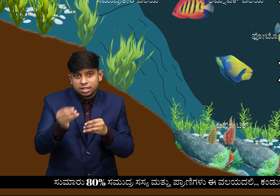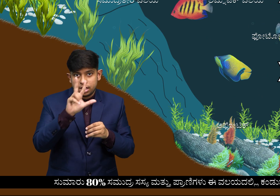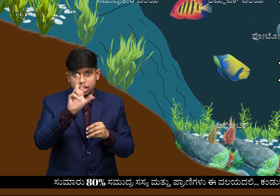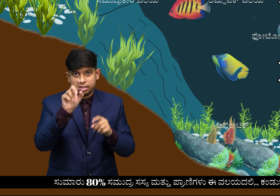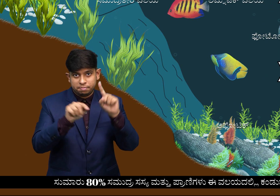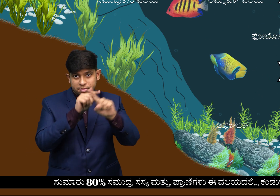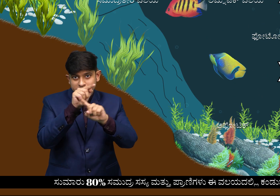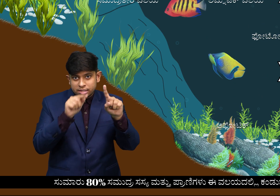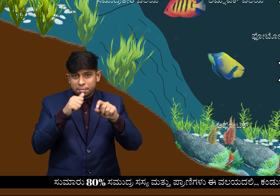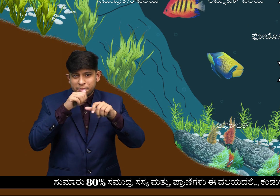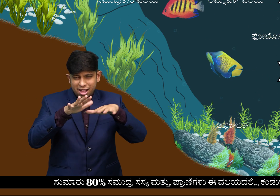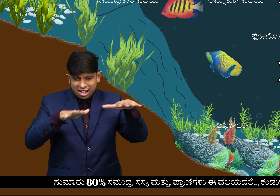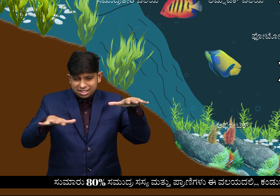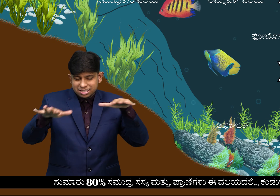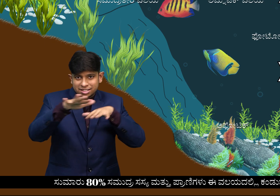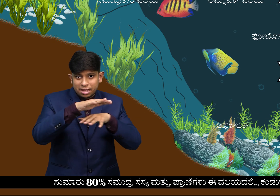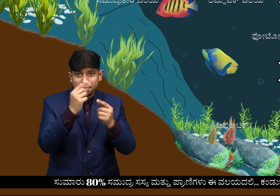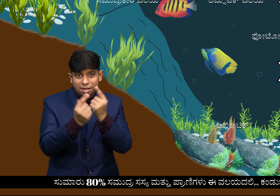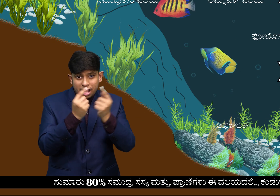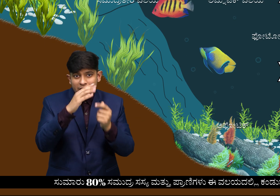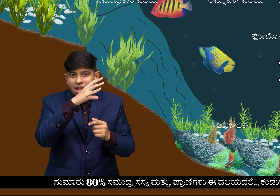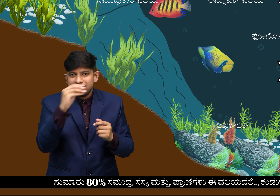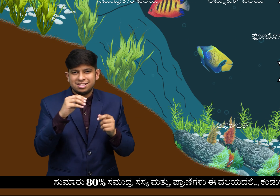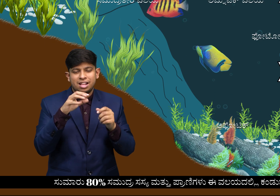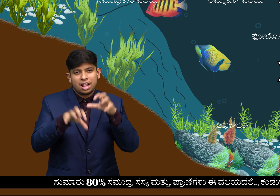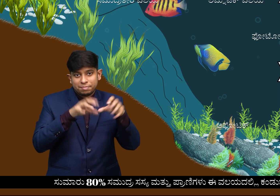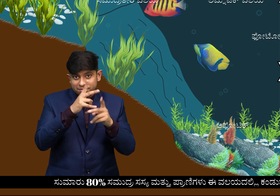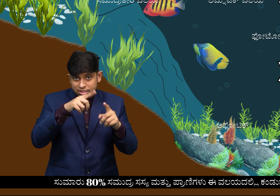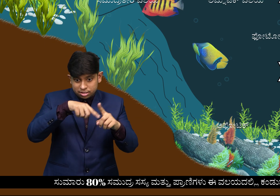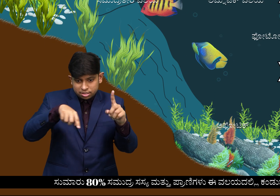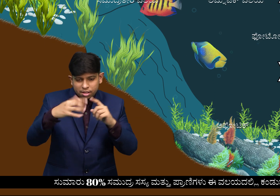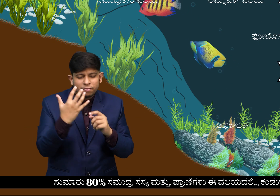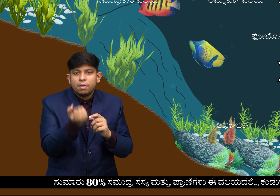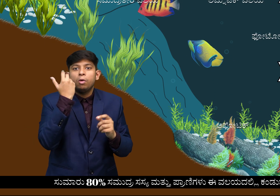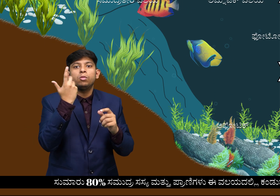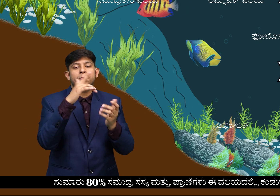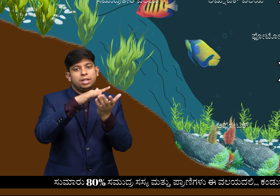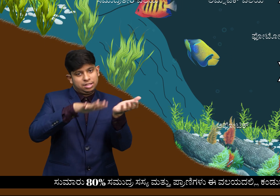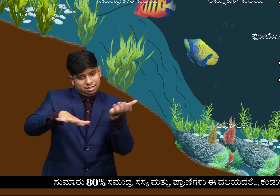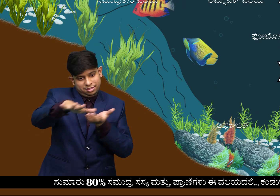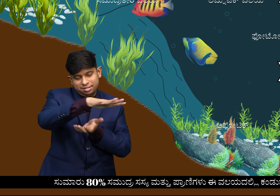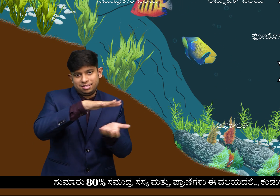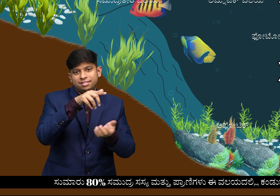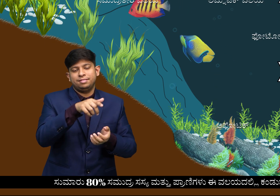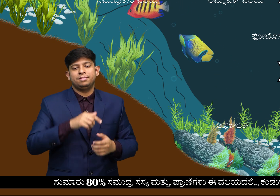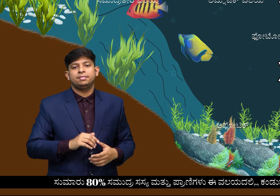ಸುಮಾರು 80% ಸಮುದ್ರ ಸಸ್ಯ ಮತ್ತು ಪ್ರಾಣಿಗಳು ಈ ವಲಯದಲ್ಲಿ ಕಂಡುಬರುತ್ತವೆ.